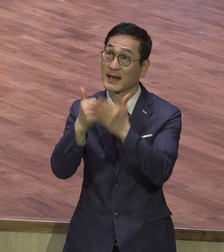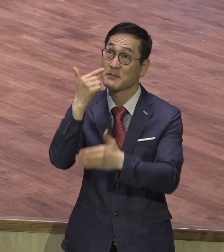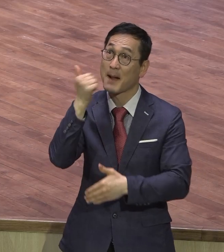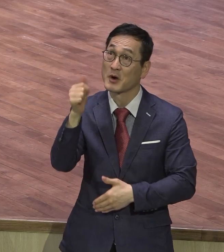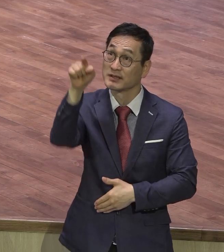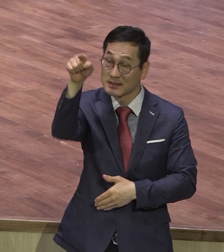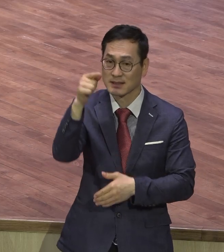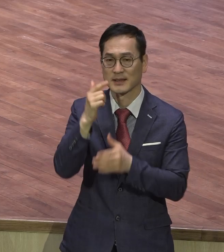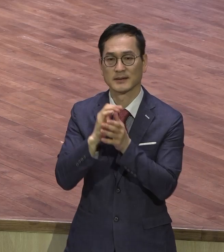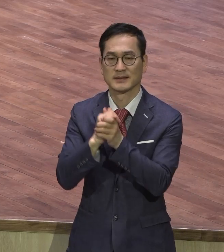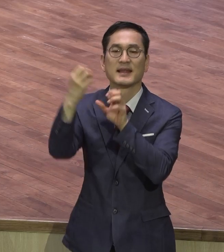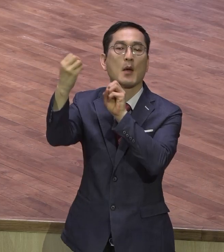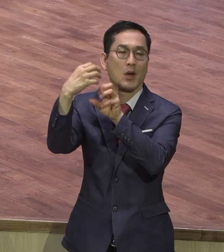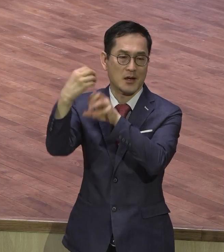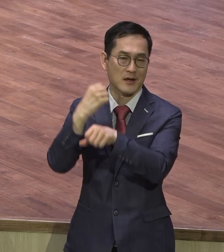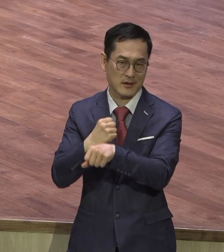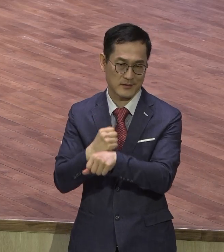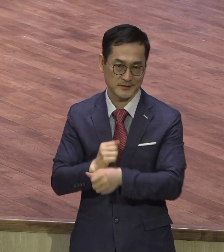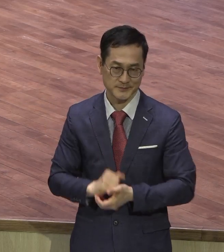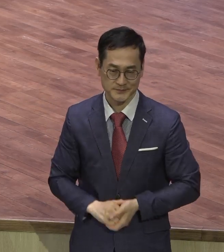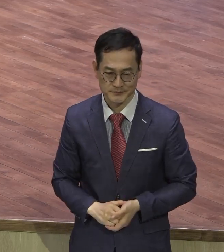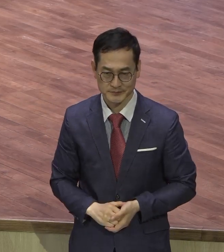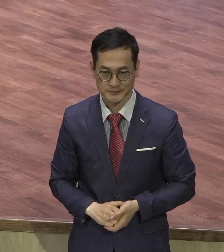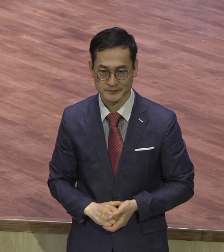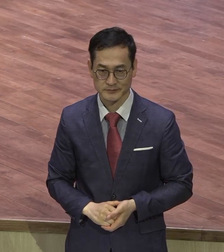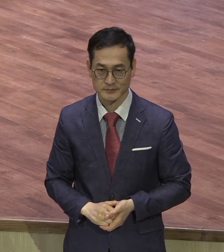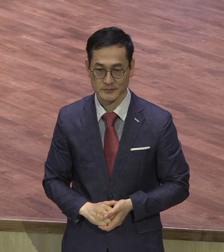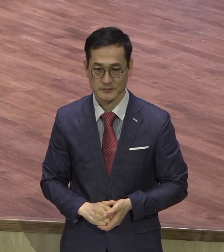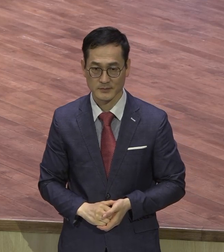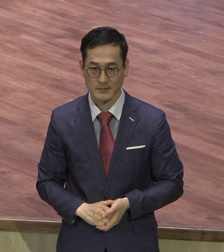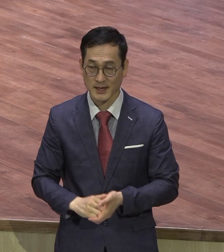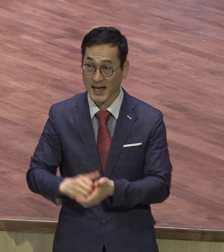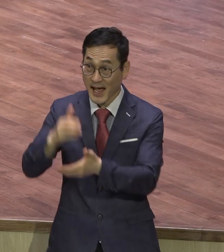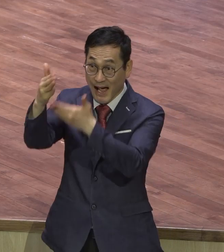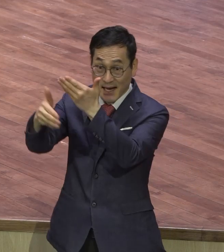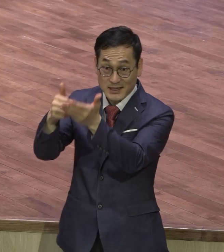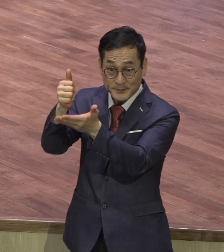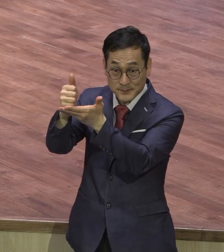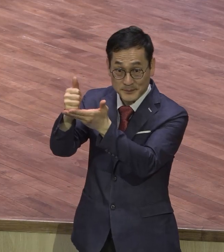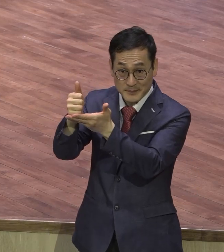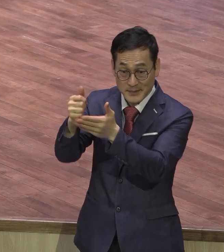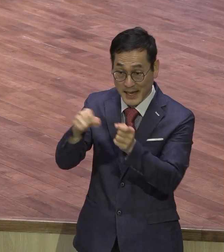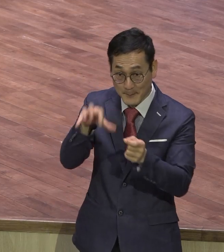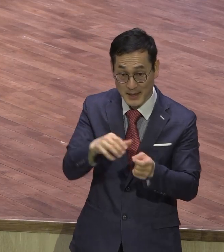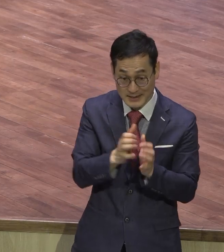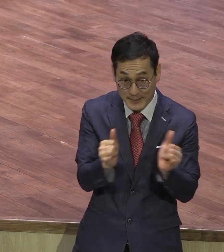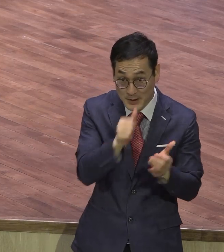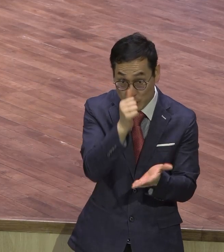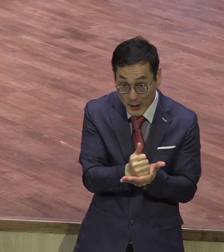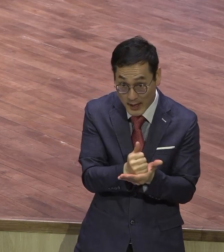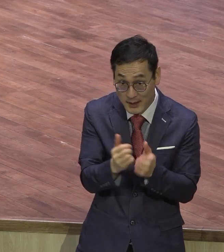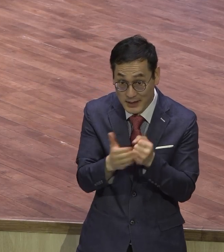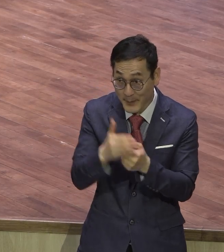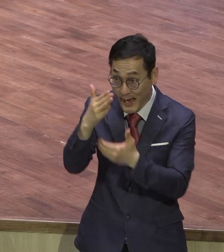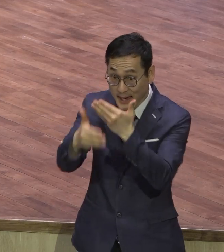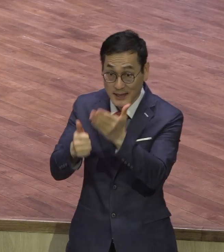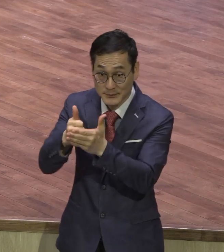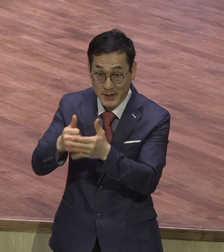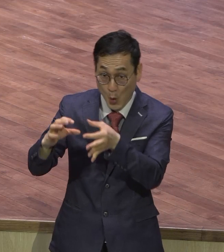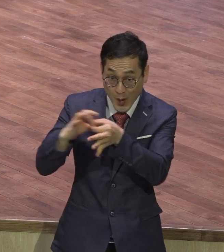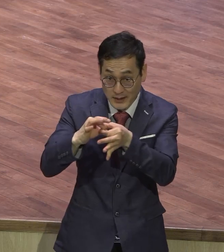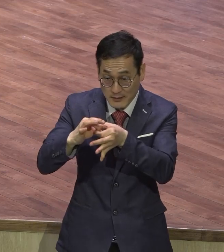창세기 3장에 발생된 인간의 이 범죄로 인해 가지고 인간은 하나님과 관계가 어떻게 단절됐어요. 완전히